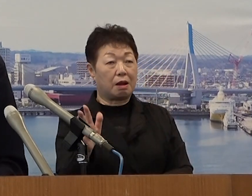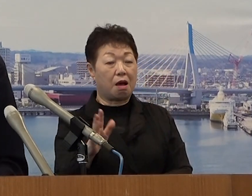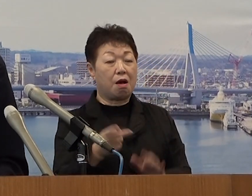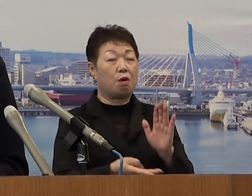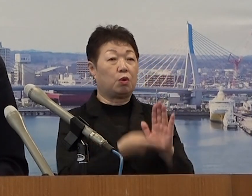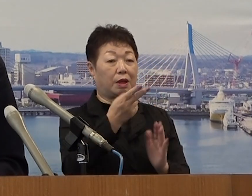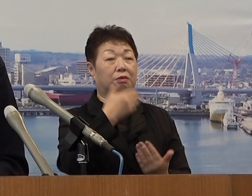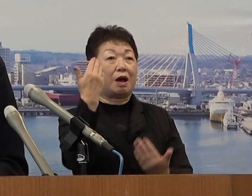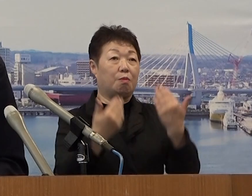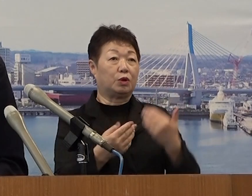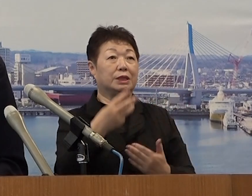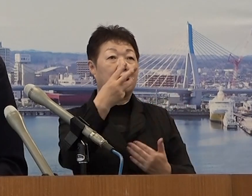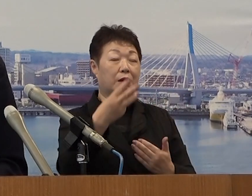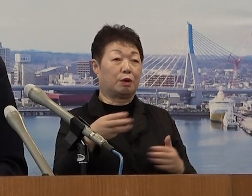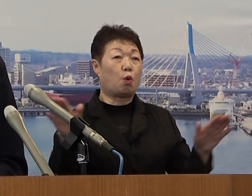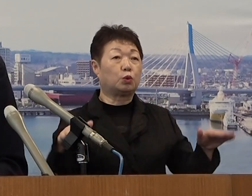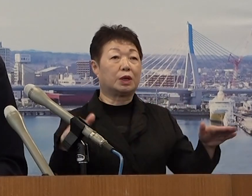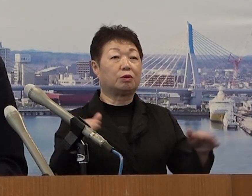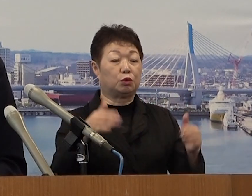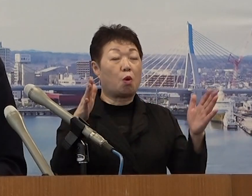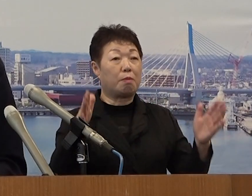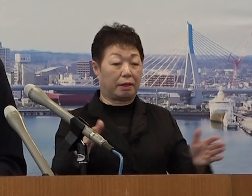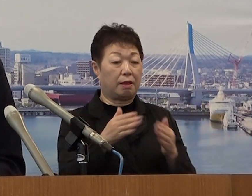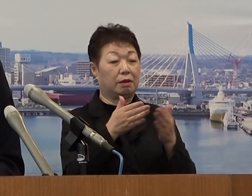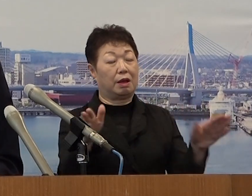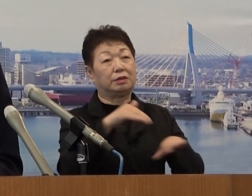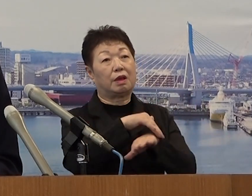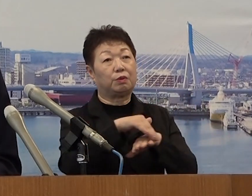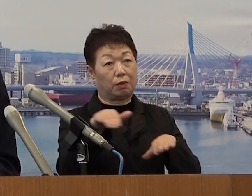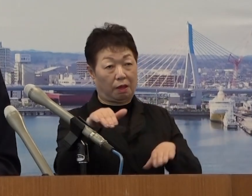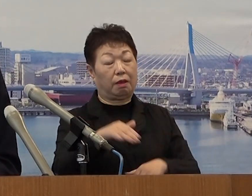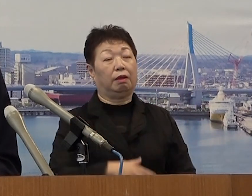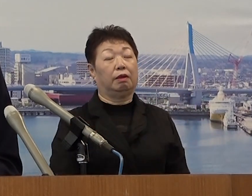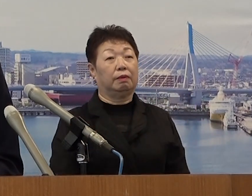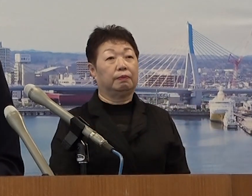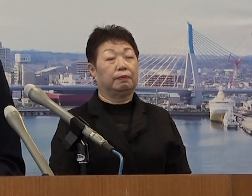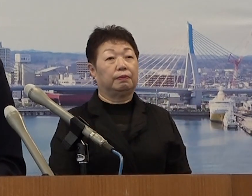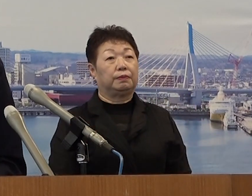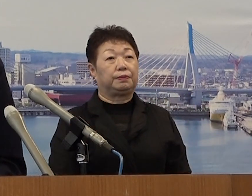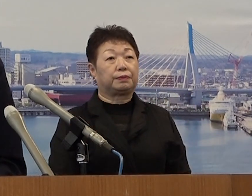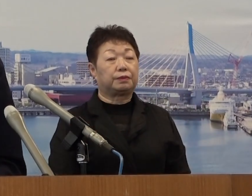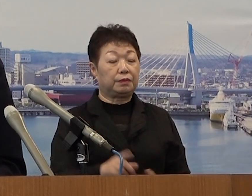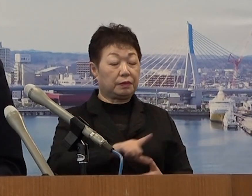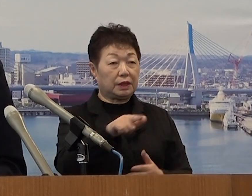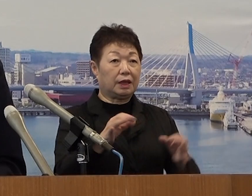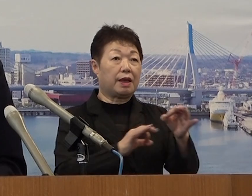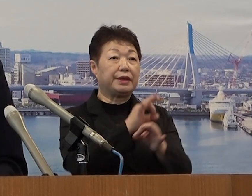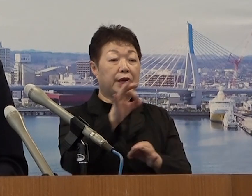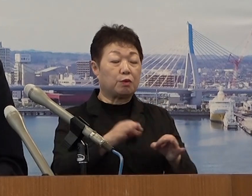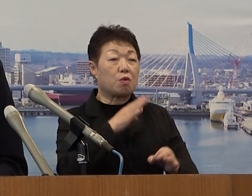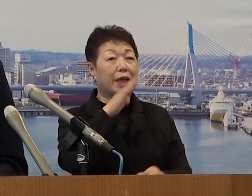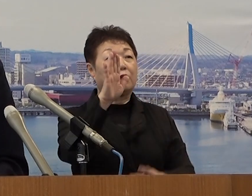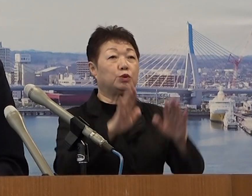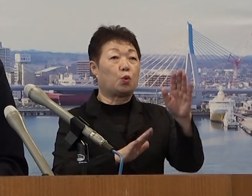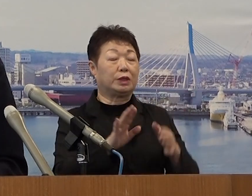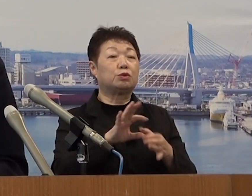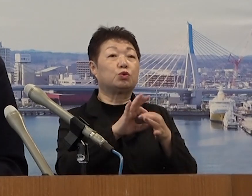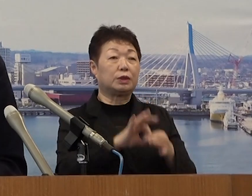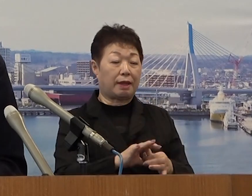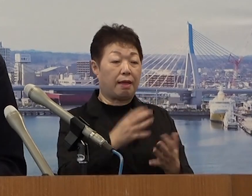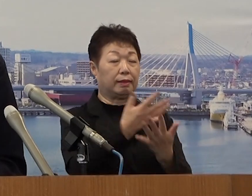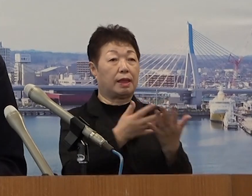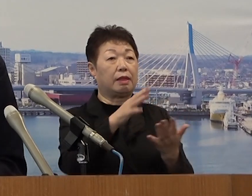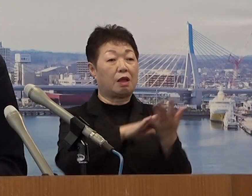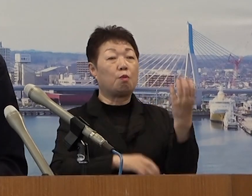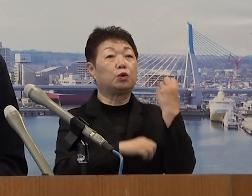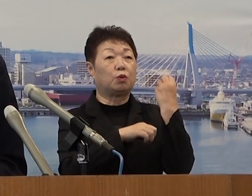青森3階クジャクの間で開催する予定にいたしておりまして、地域経済の現状について各種データをもと